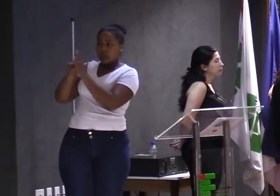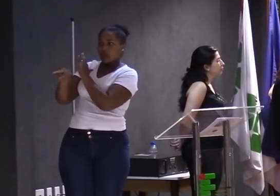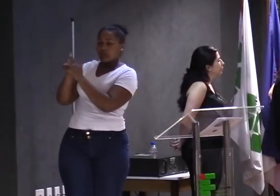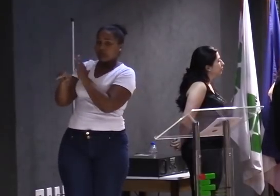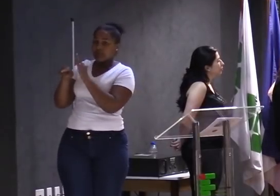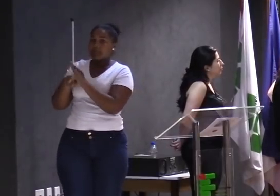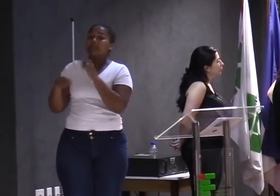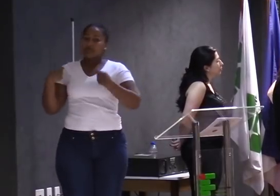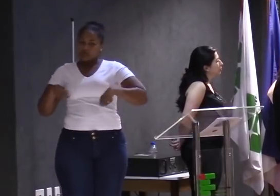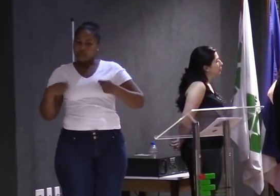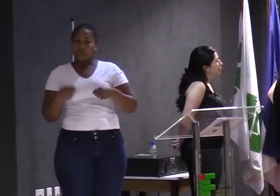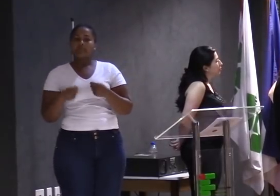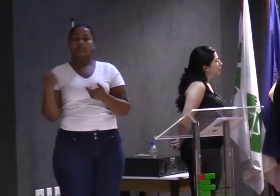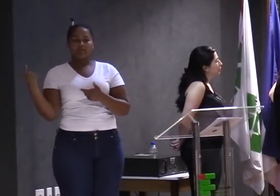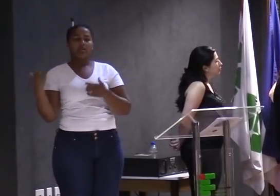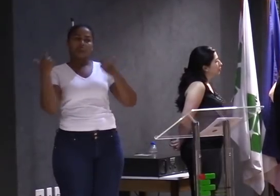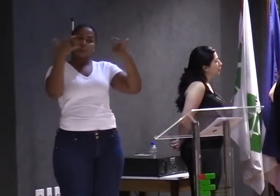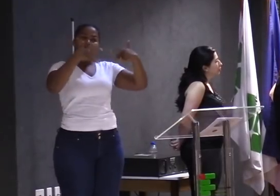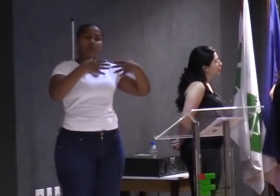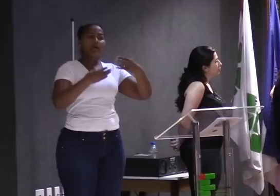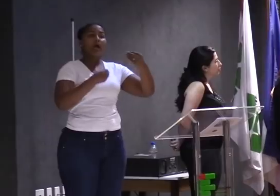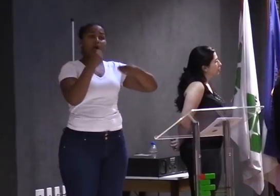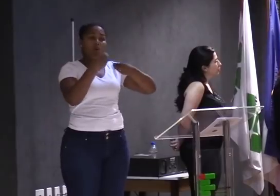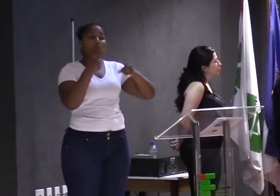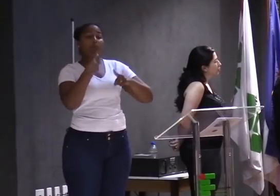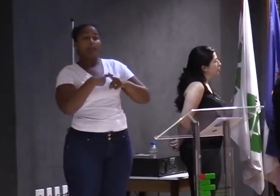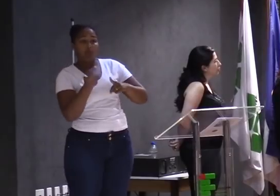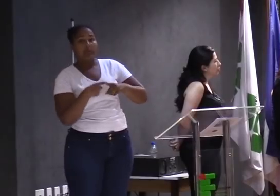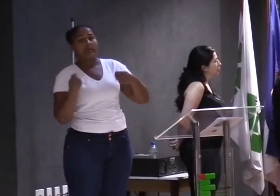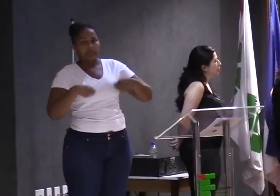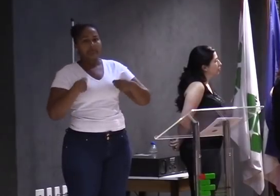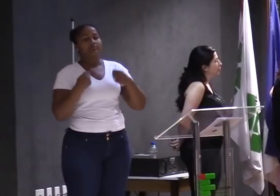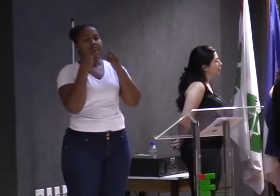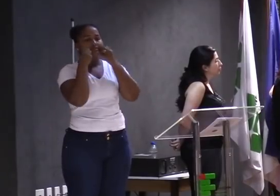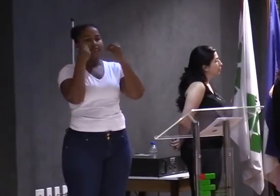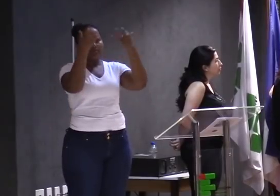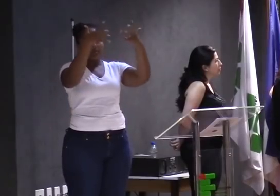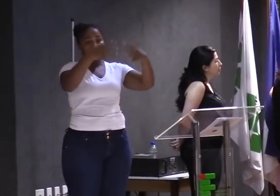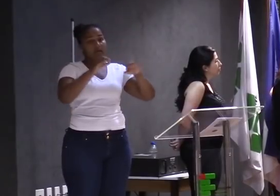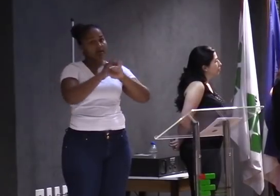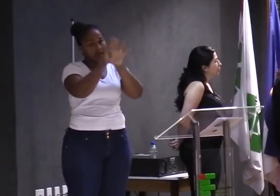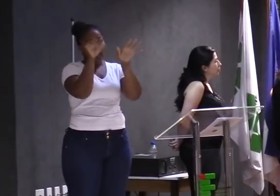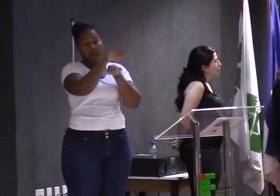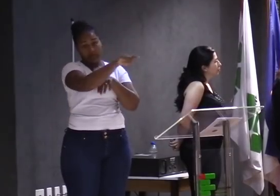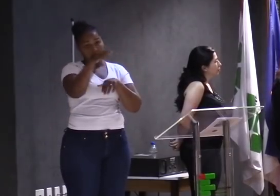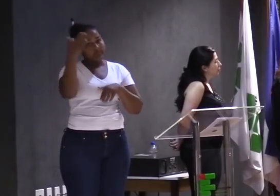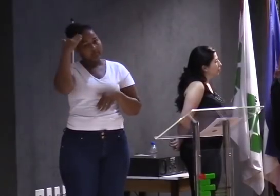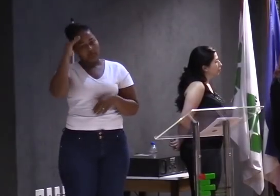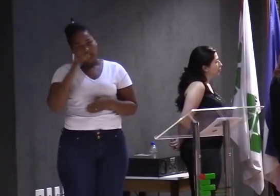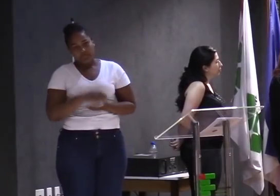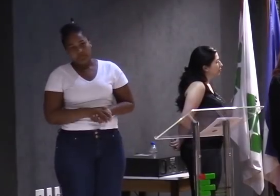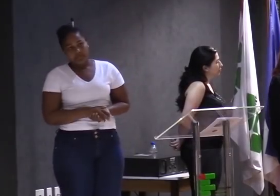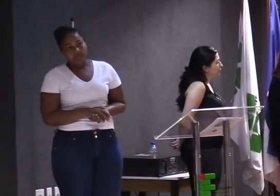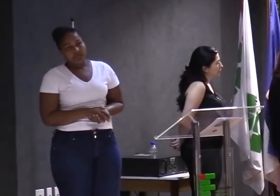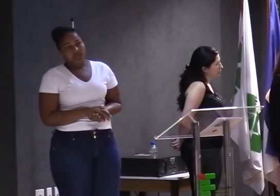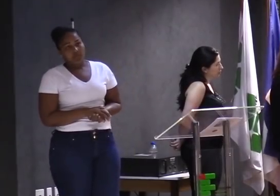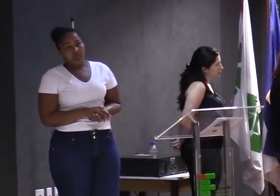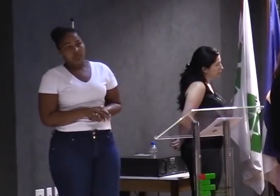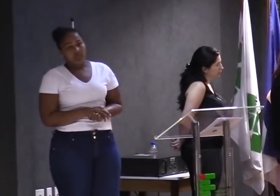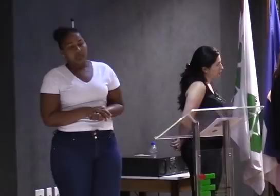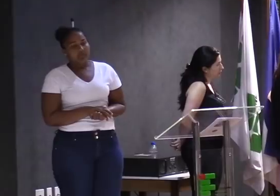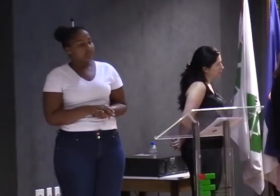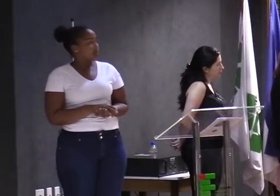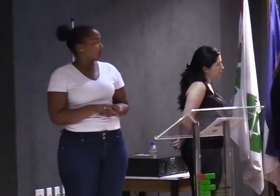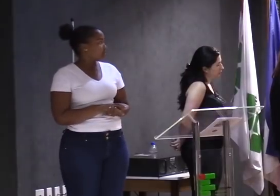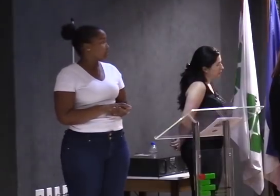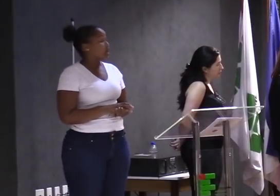isso, explica por quê. Tem que trazer a pessoa para o nosso lado, que não é fácil, porque as pessoas vivem dentro de uma caixa e sair da caixa não é